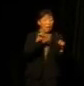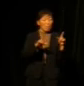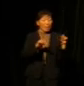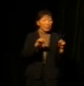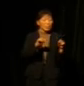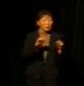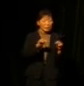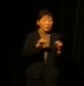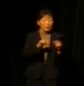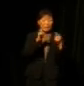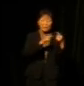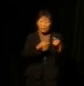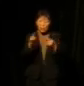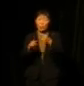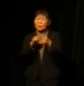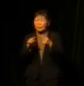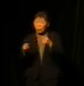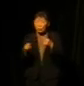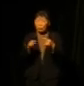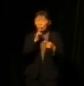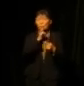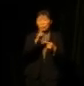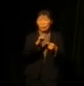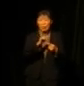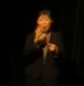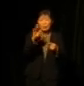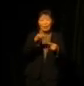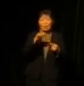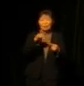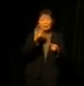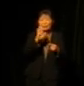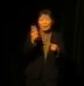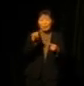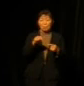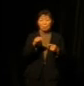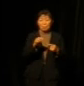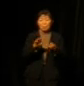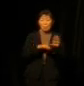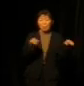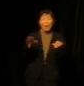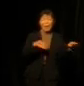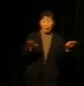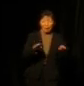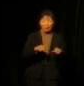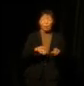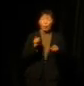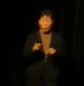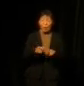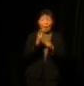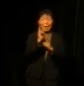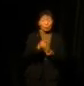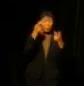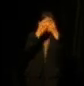から、一人一人命名っていうことですね。天殿バラバラですね。あの、群馬大学の先生から防災